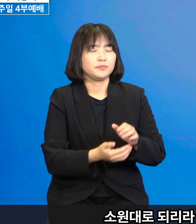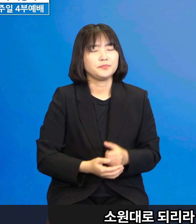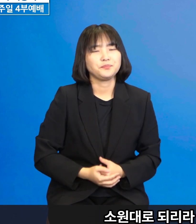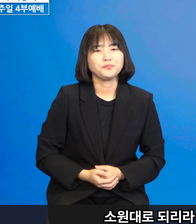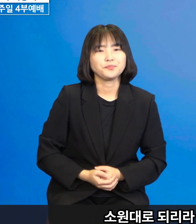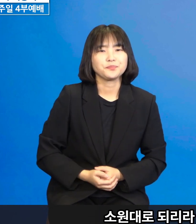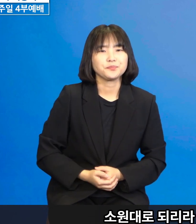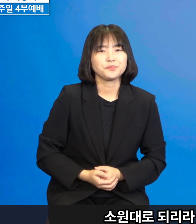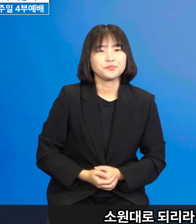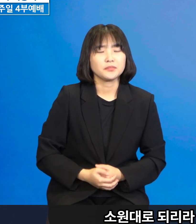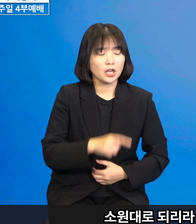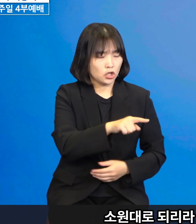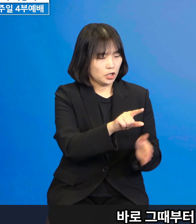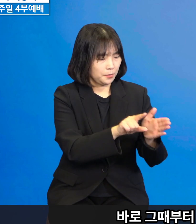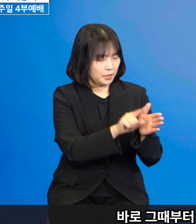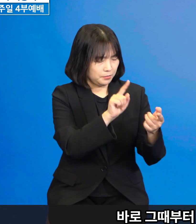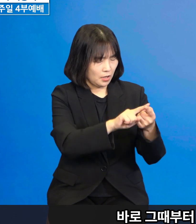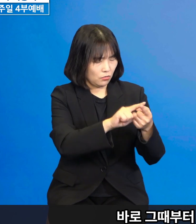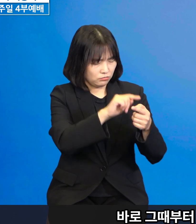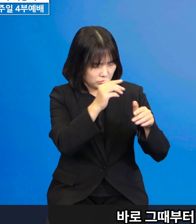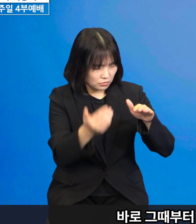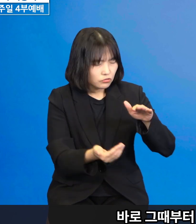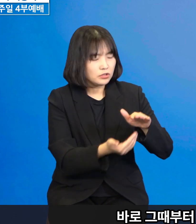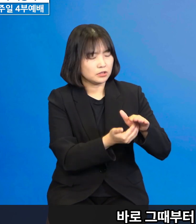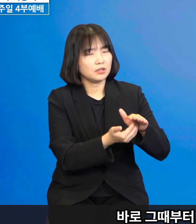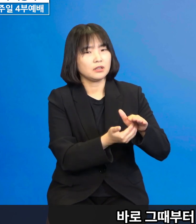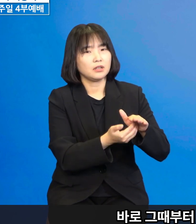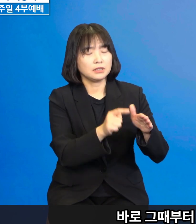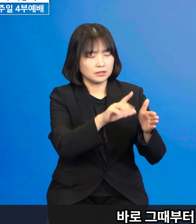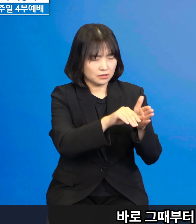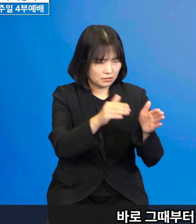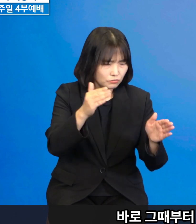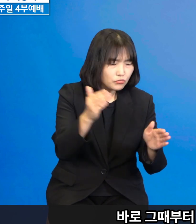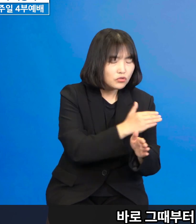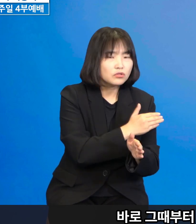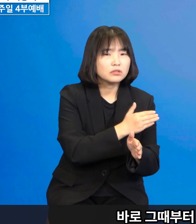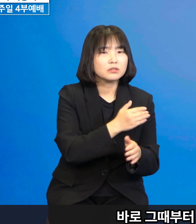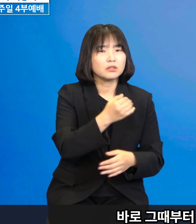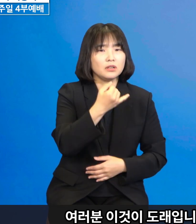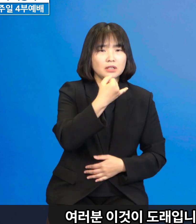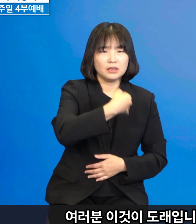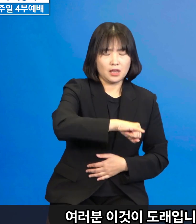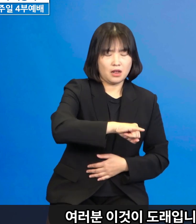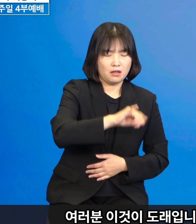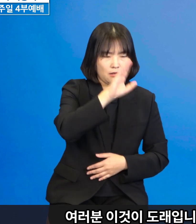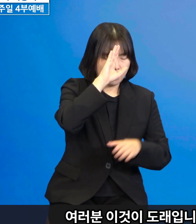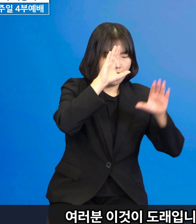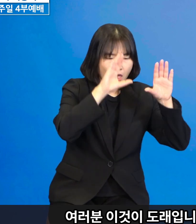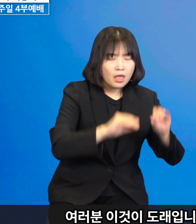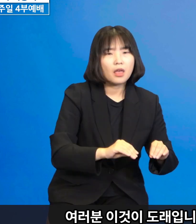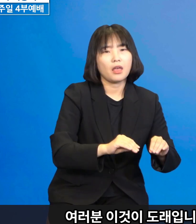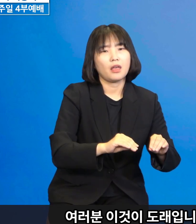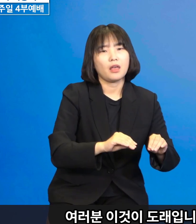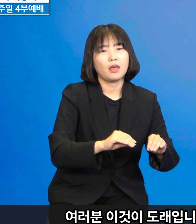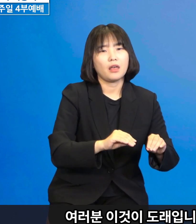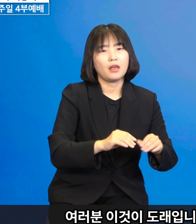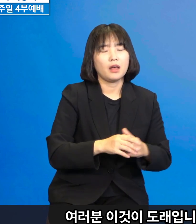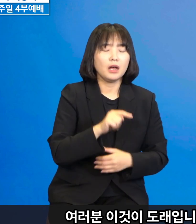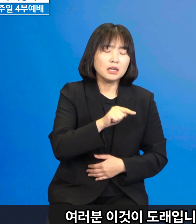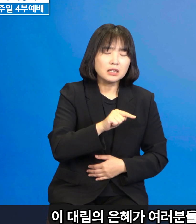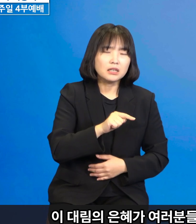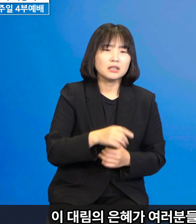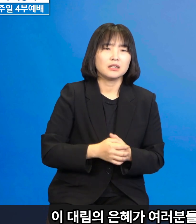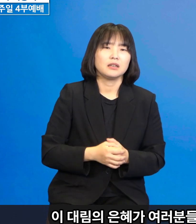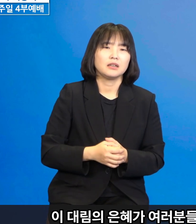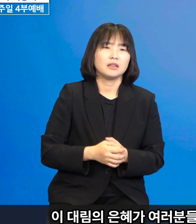소원대로 되리라. 너의 믿음대로 되리라. 바로 그때부터 그의 딸이 나으니라. 여러분, 이것이 도래입니다. 이것이 강림의